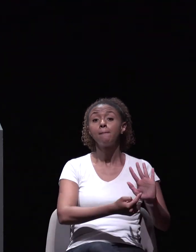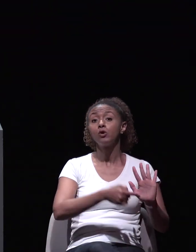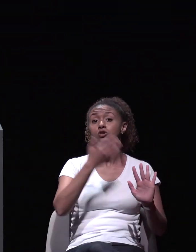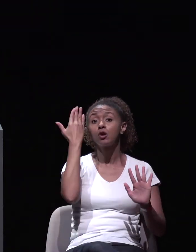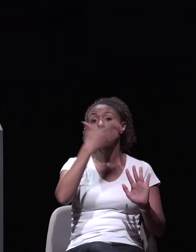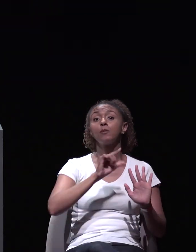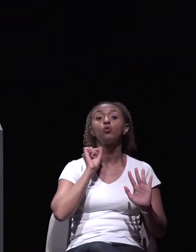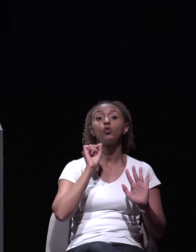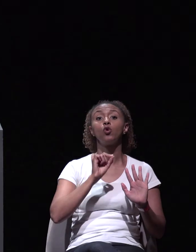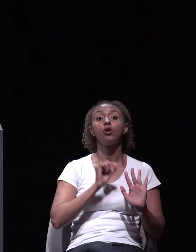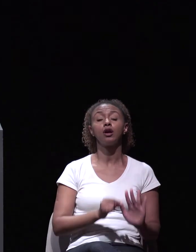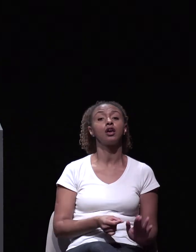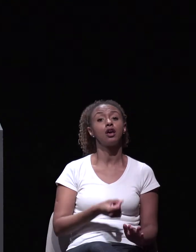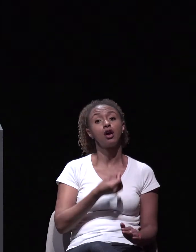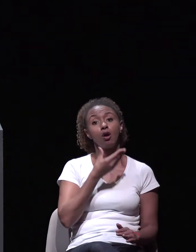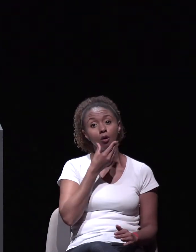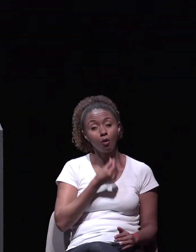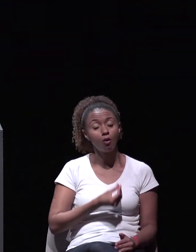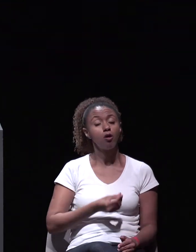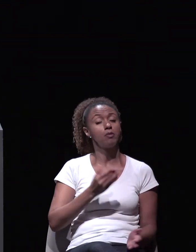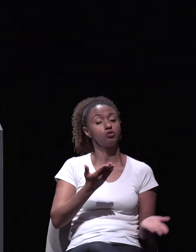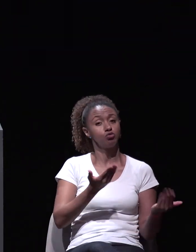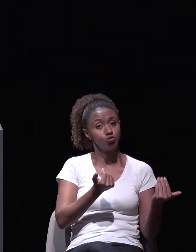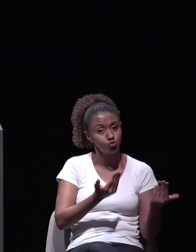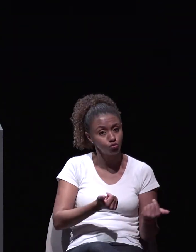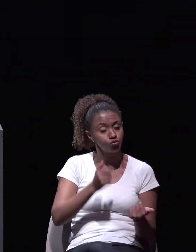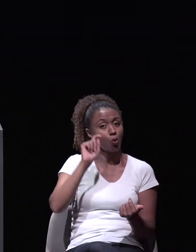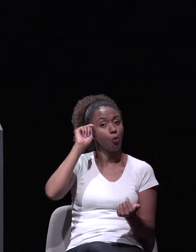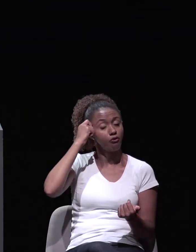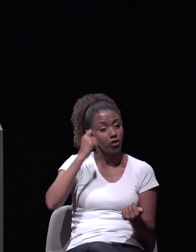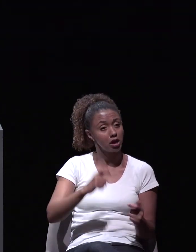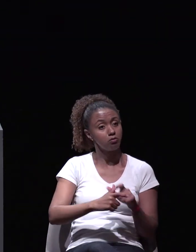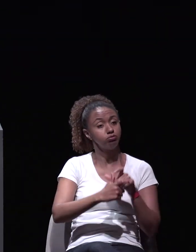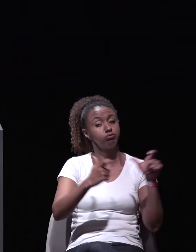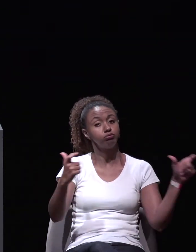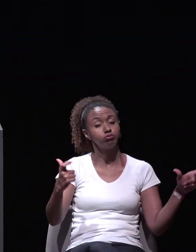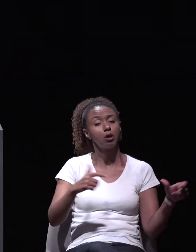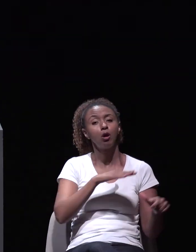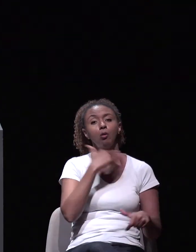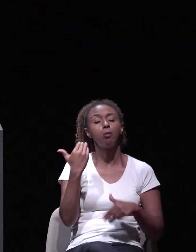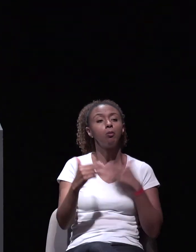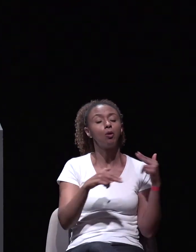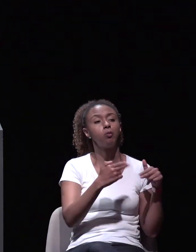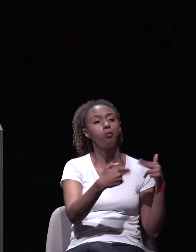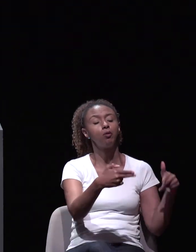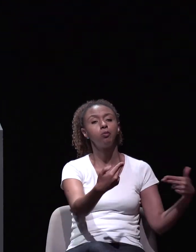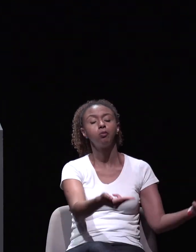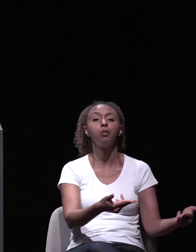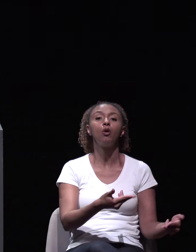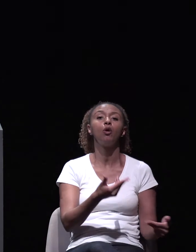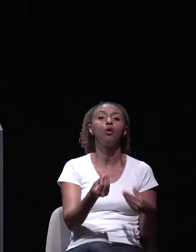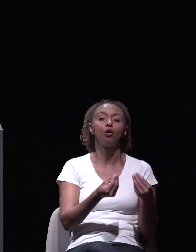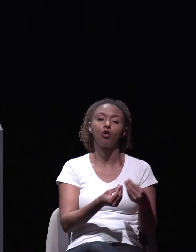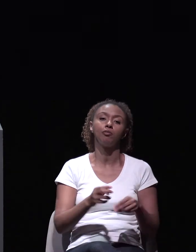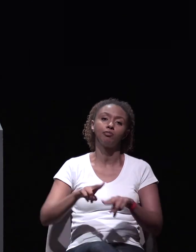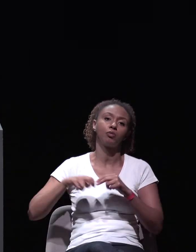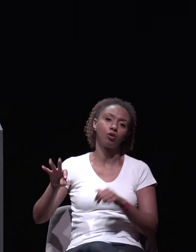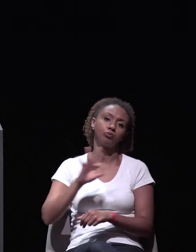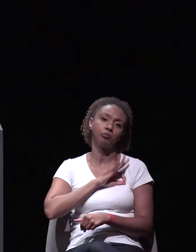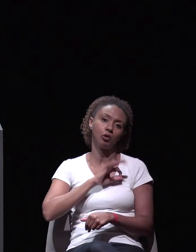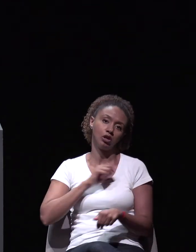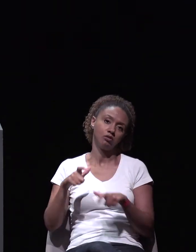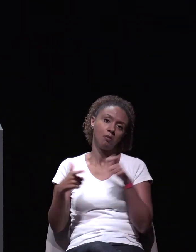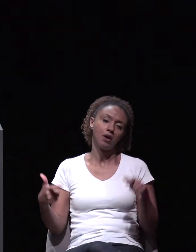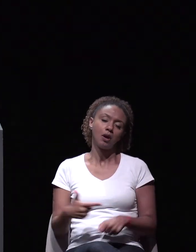precoces de jovens homens negros, causadas, sobretudo, por armas de fogo e pela ação policial, né? Então,